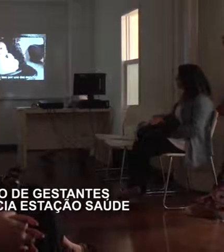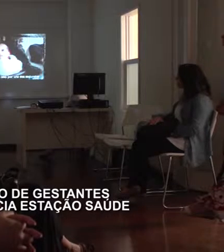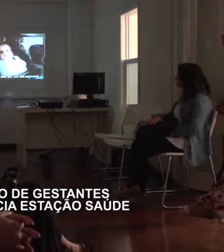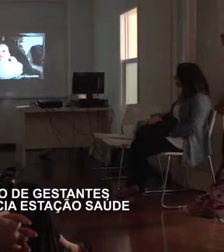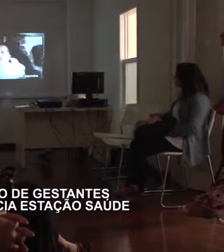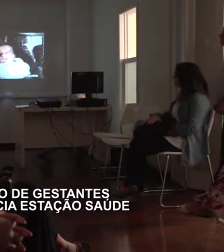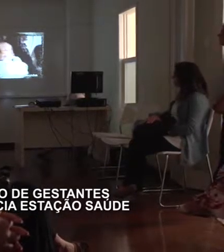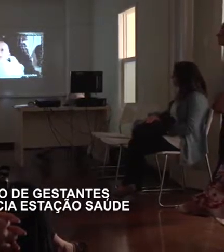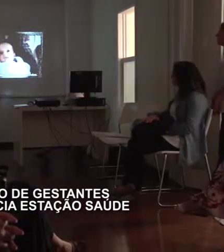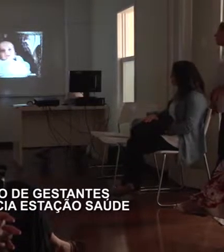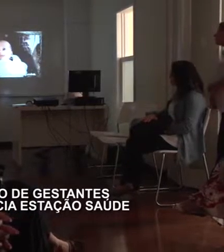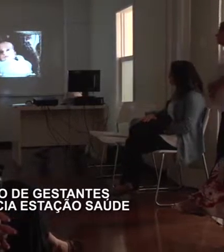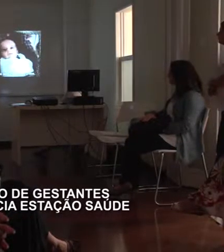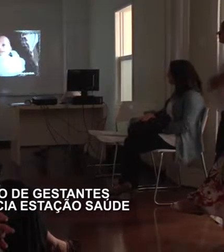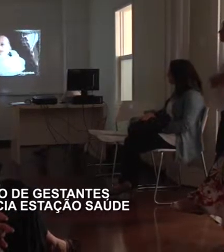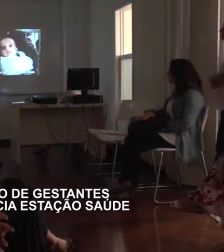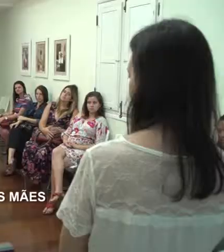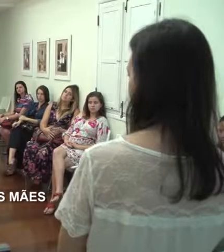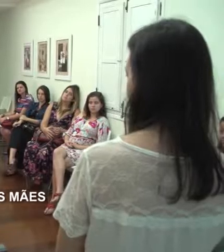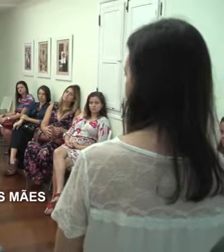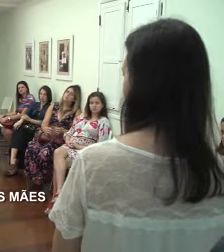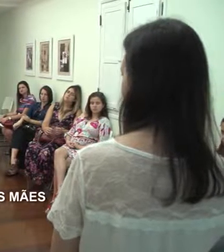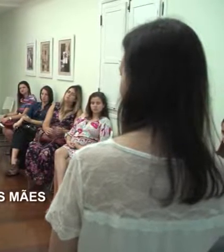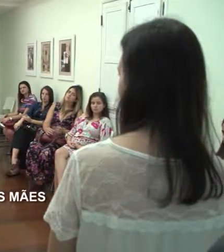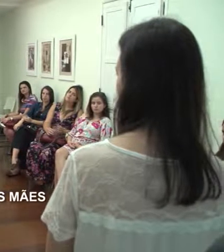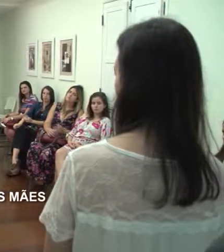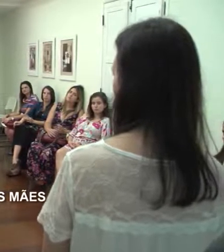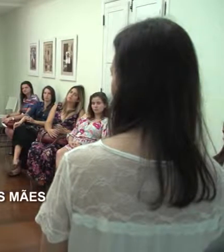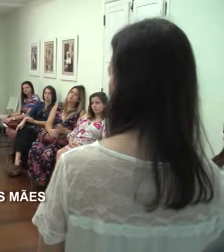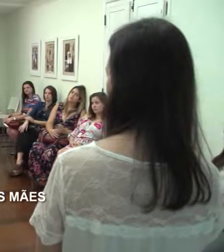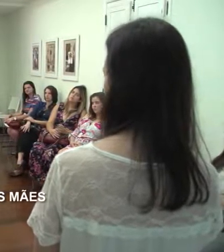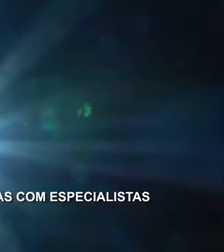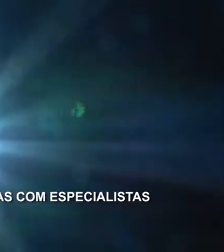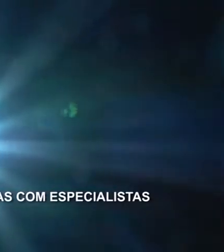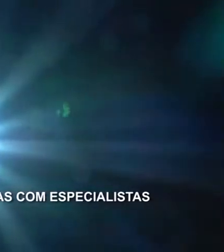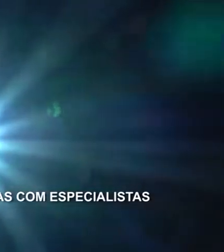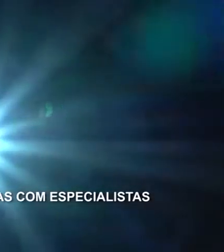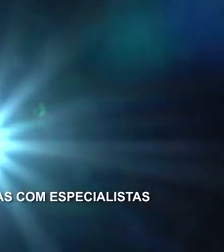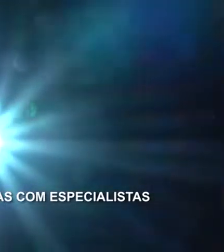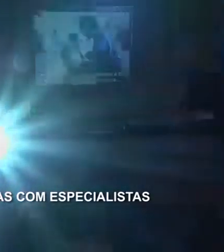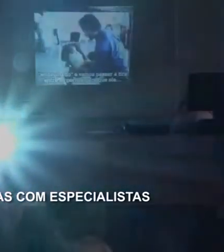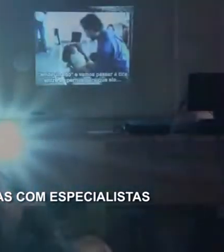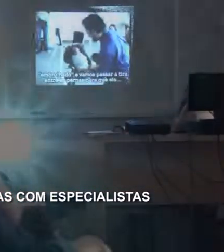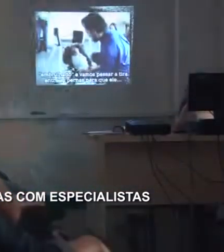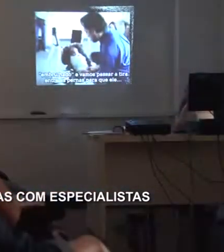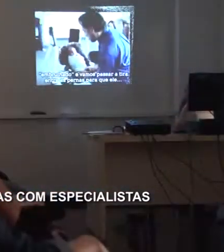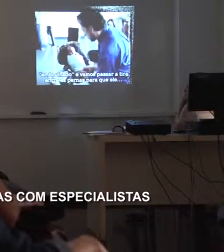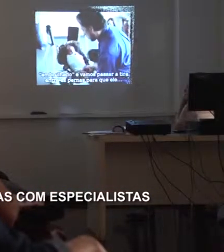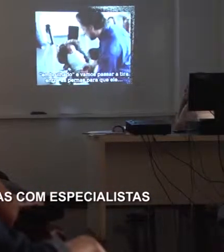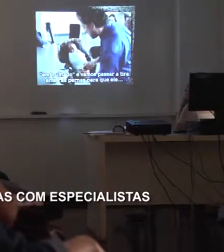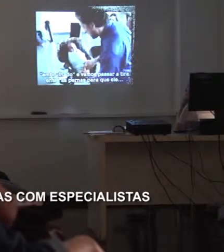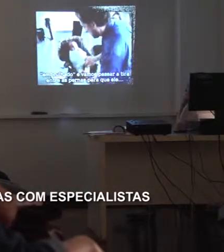minhas misérias perdidas no esplendor de tua